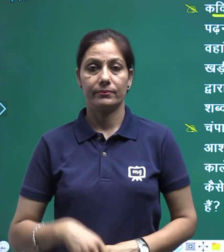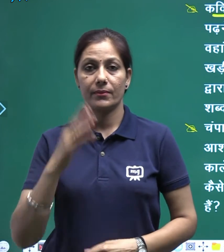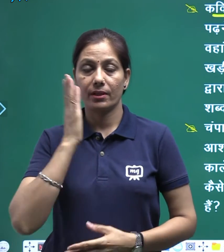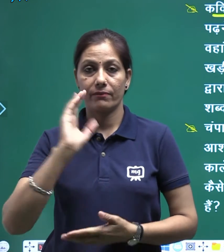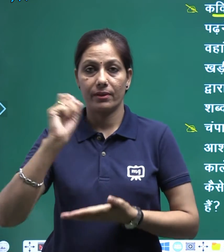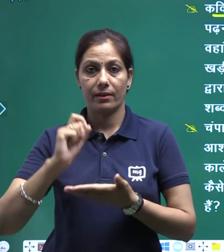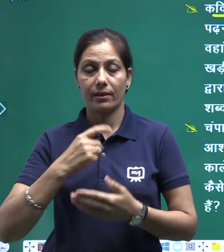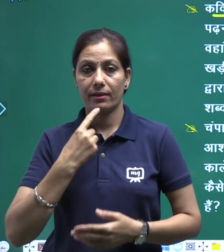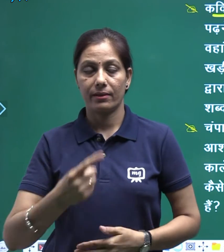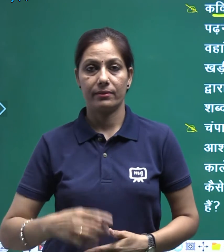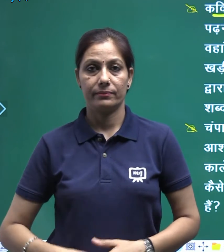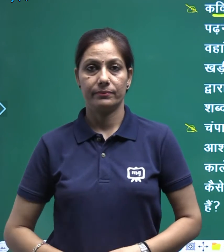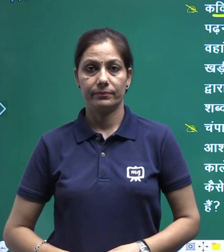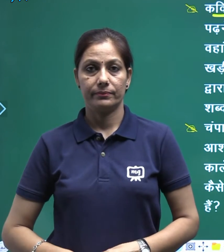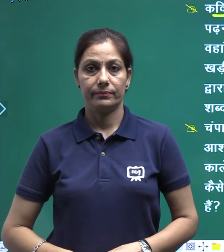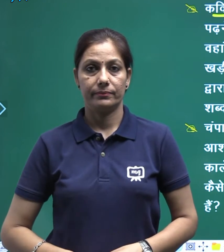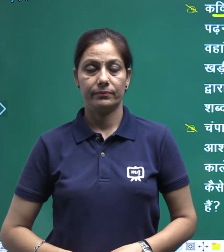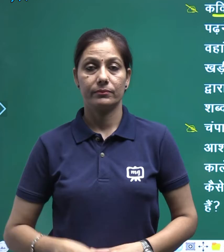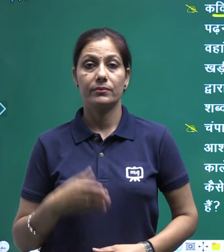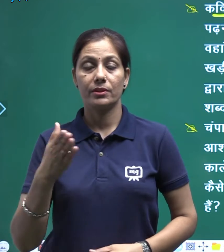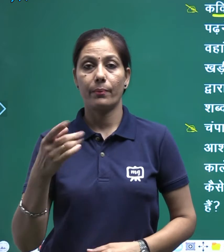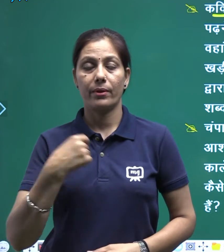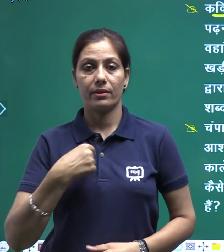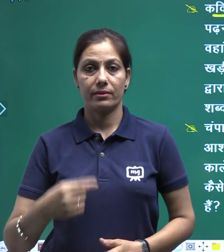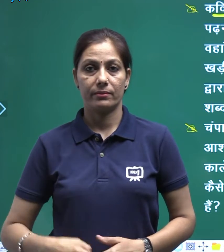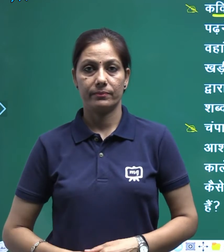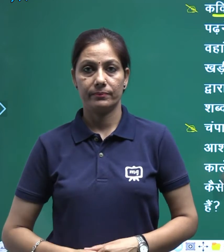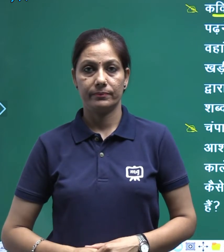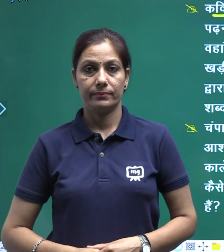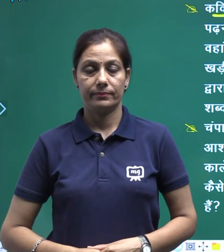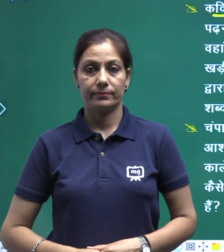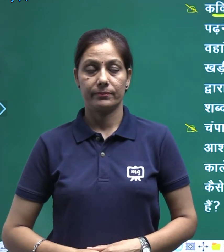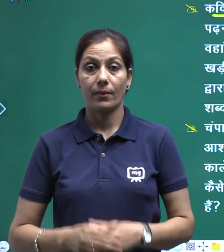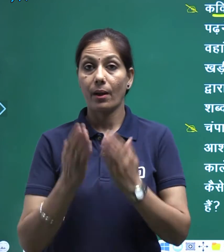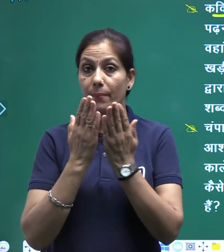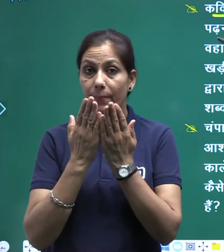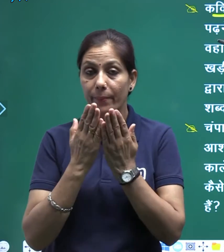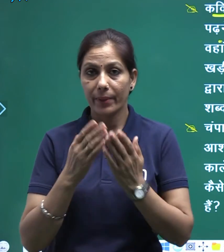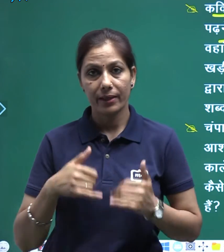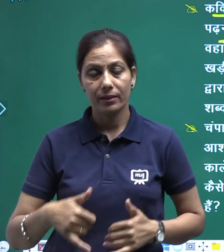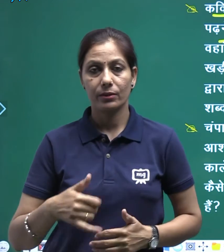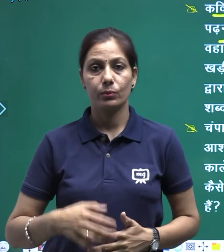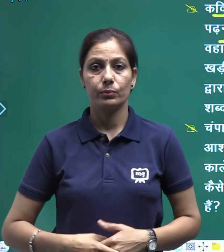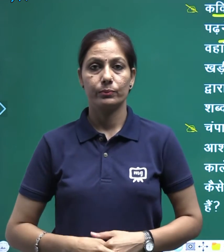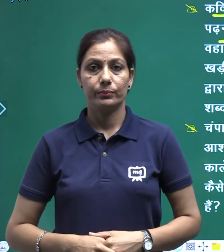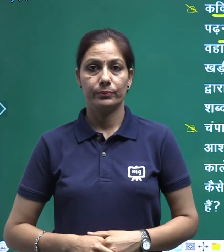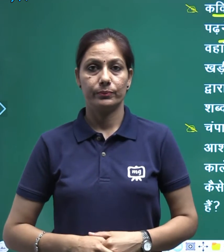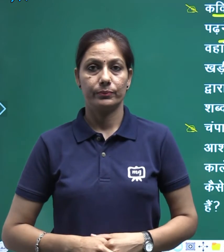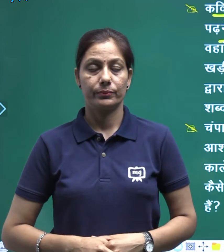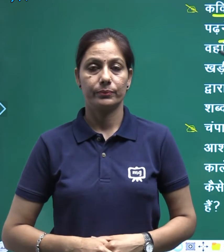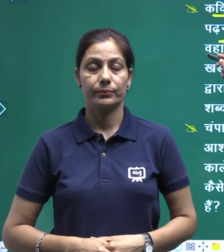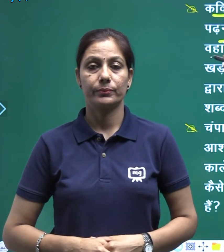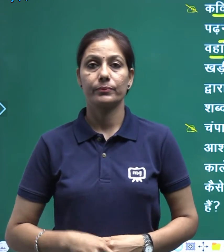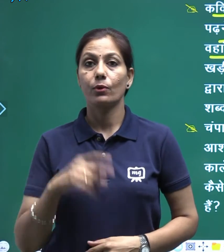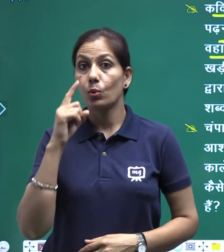कवि कहते हैं कि जब मैं पढ़ने लगता हूं तो